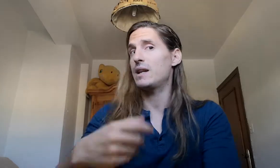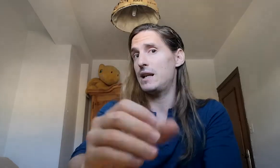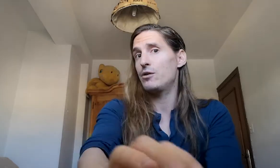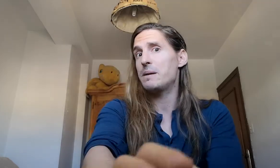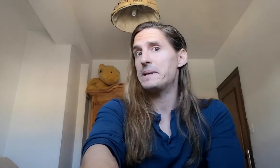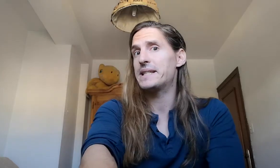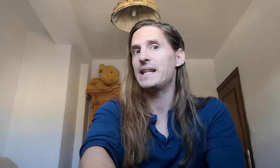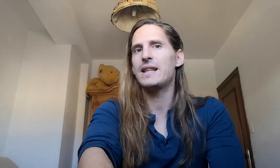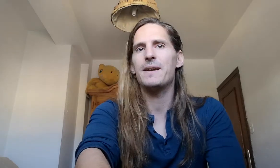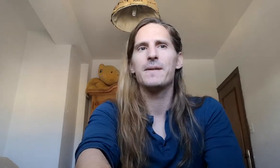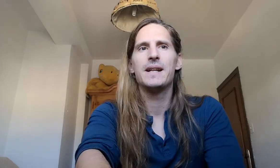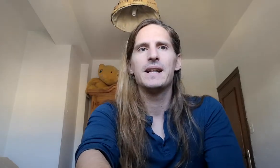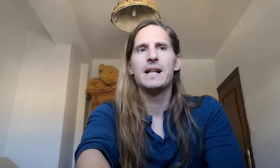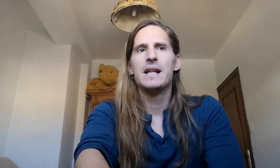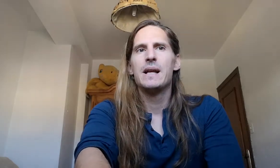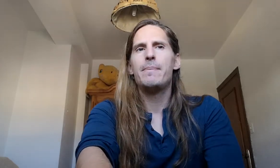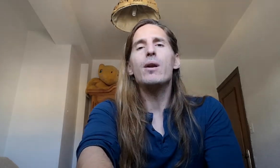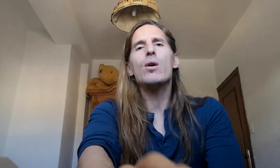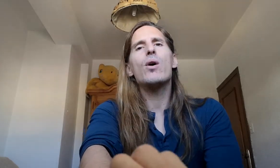Claro, también existe. Pero luego hay,